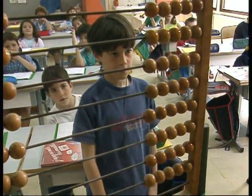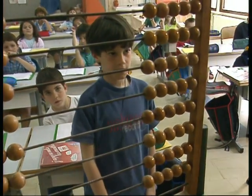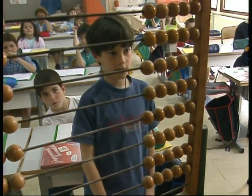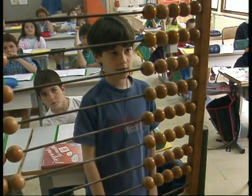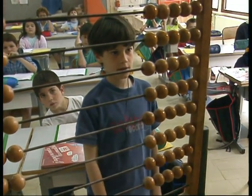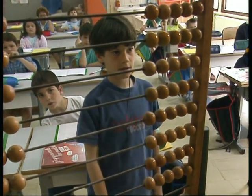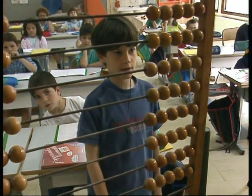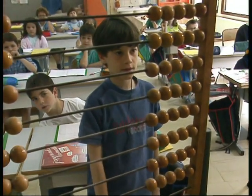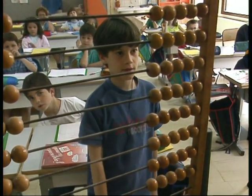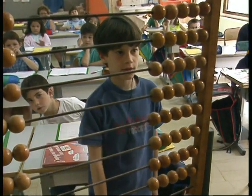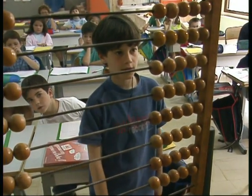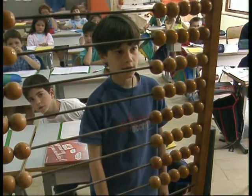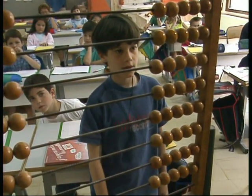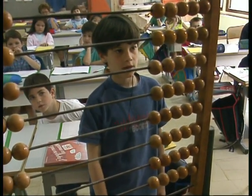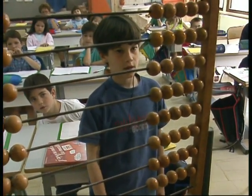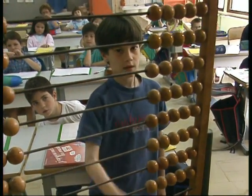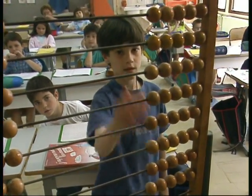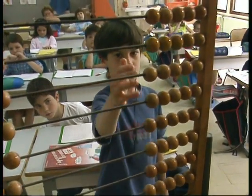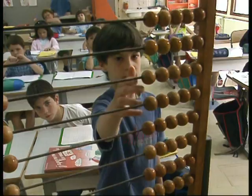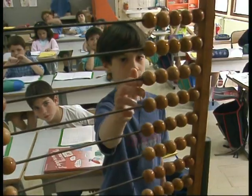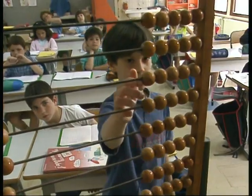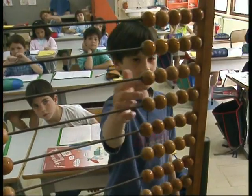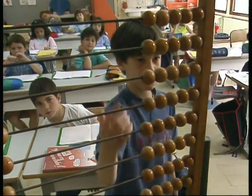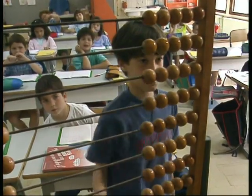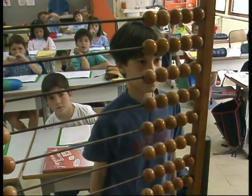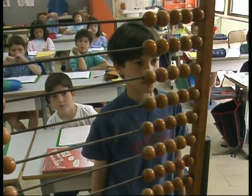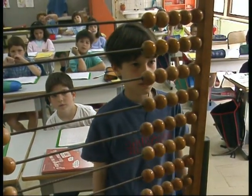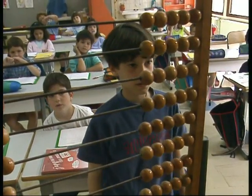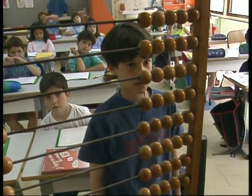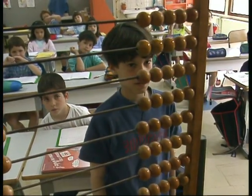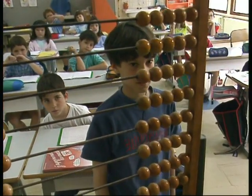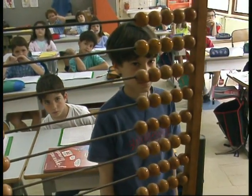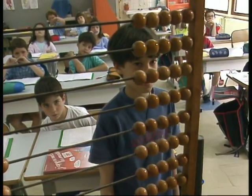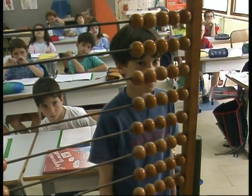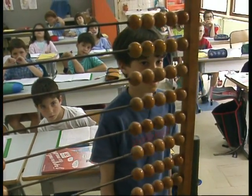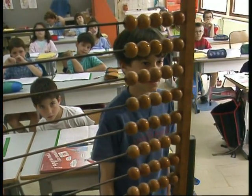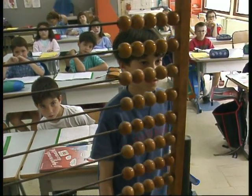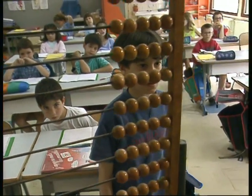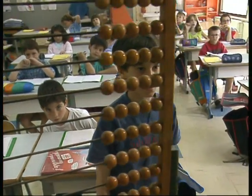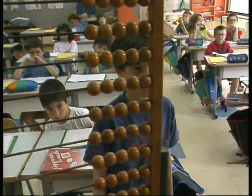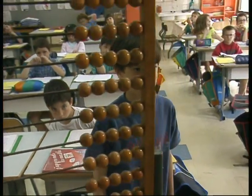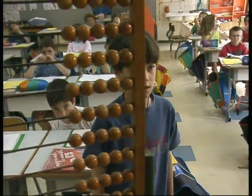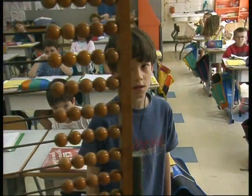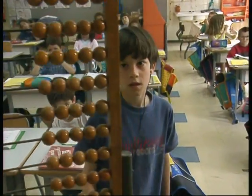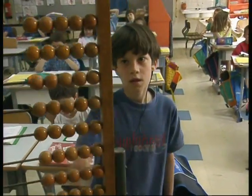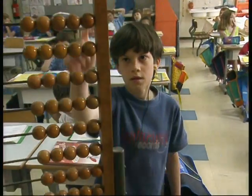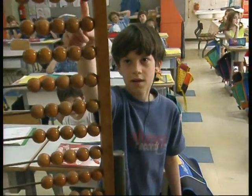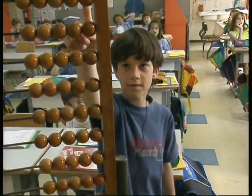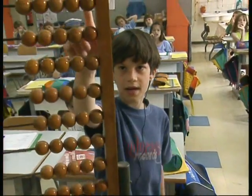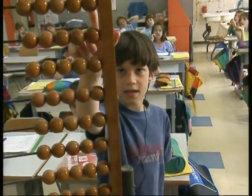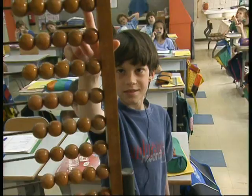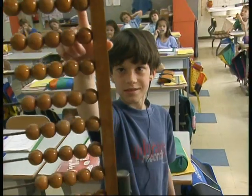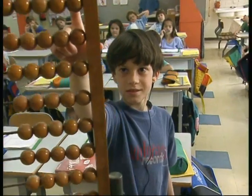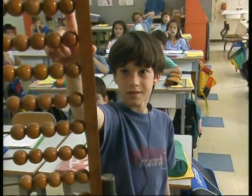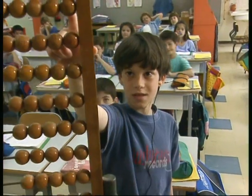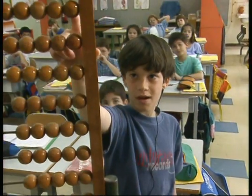tu nous expliques maintenant où on voit 9 multiplié par 5. Je